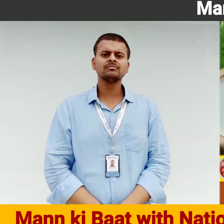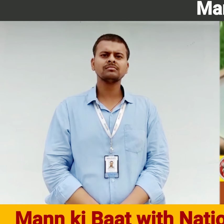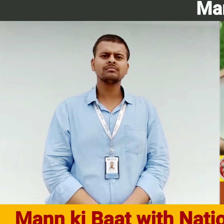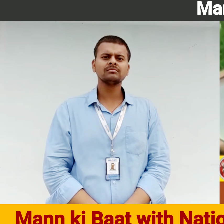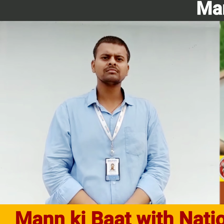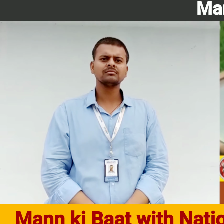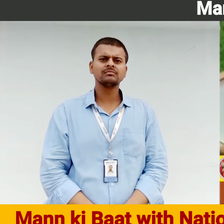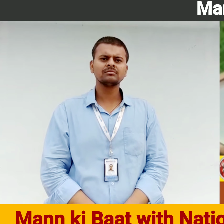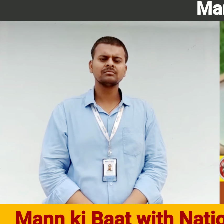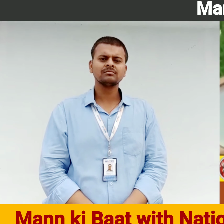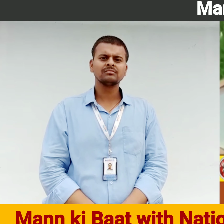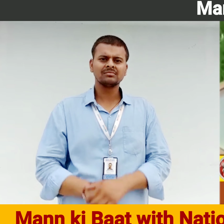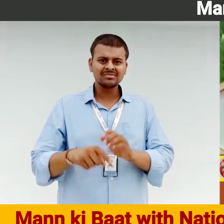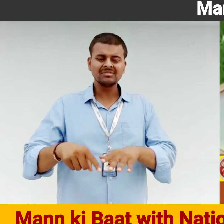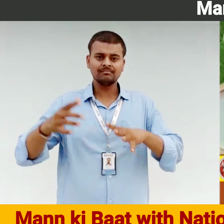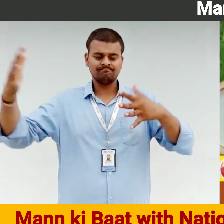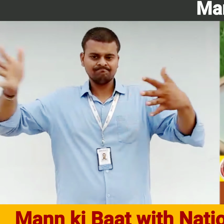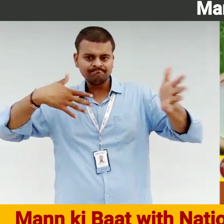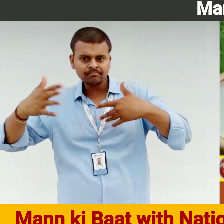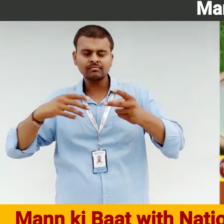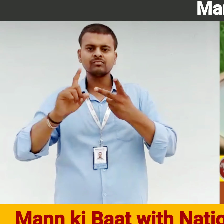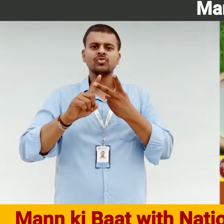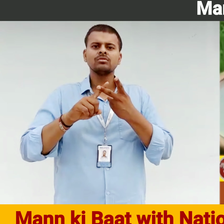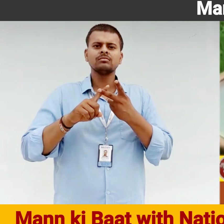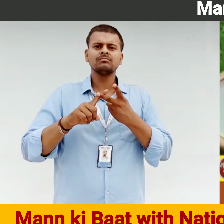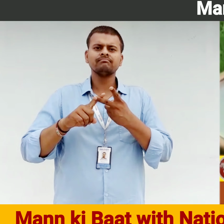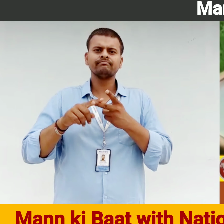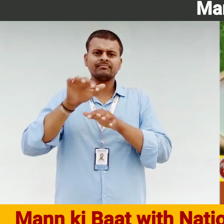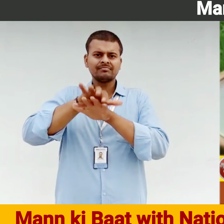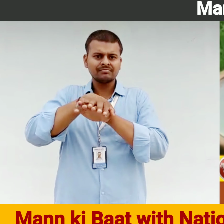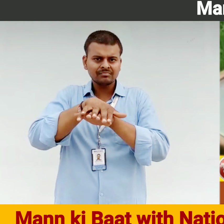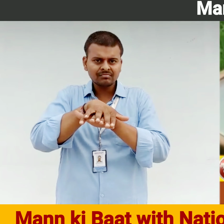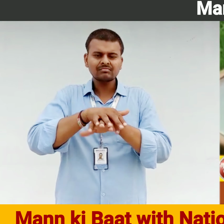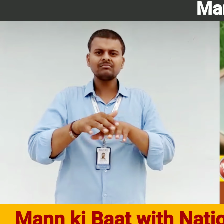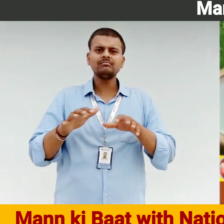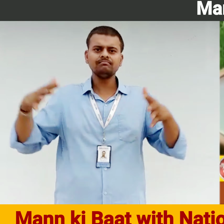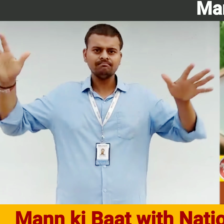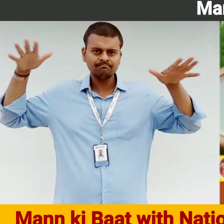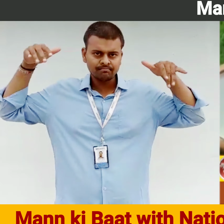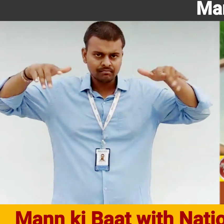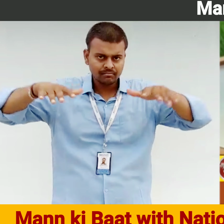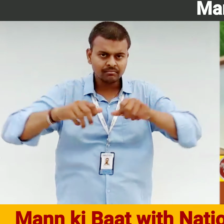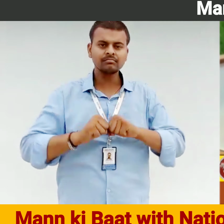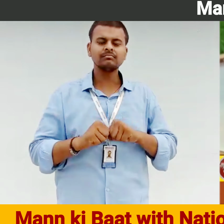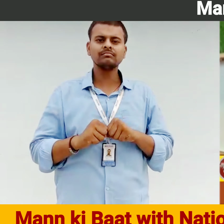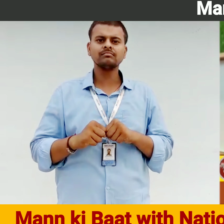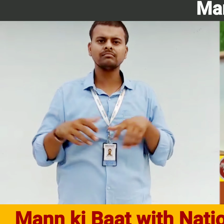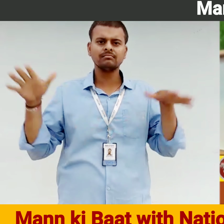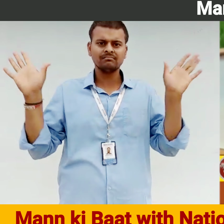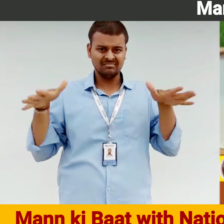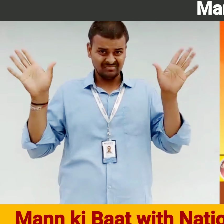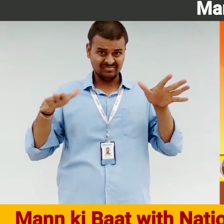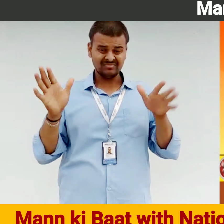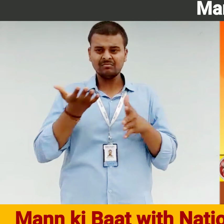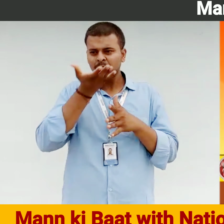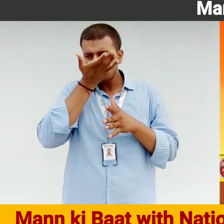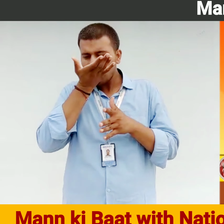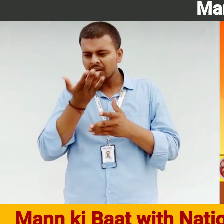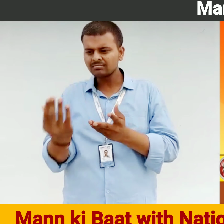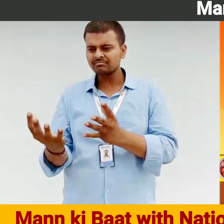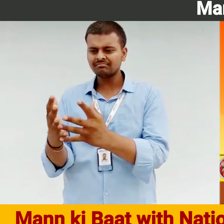करना मत भूलिएगा। साथियों, हम सबको ये भी ध्यान रखना होगा कि इतनी कठिन तपस्या के